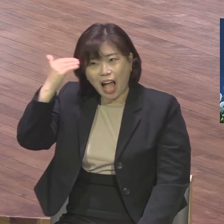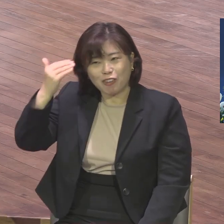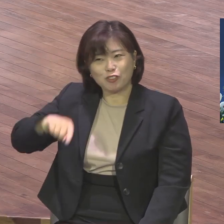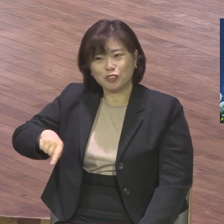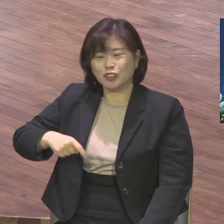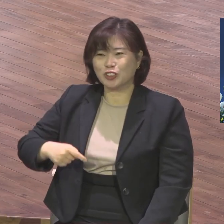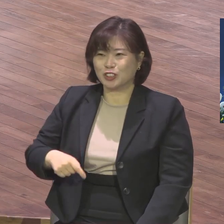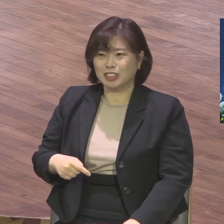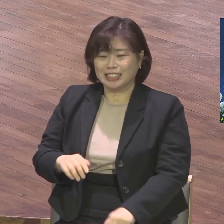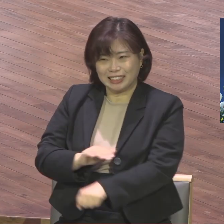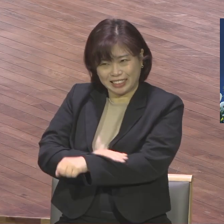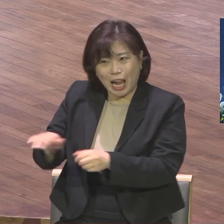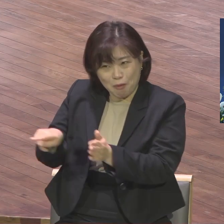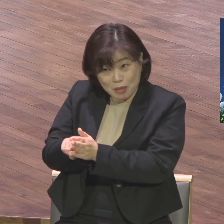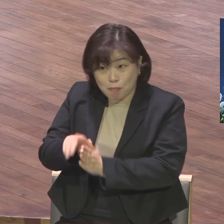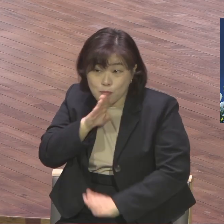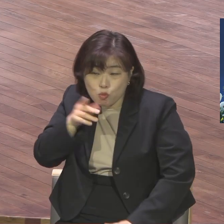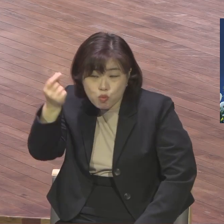웃기고 있네.